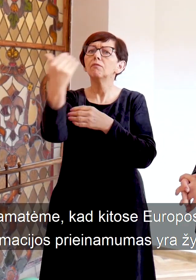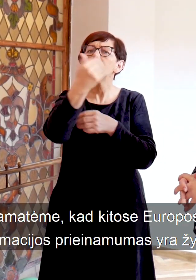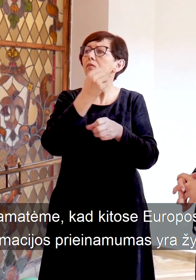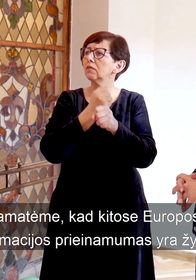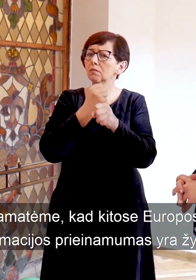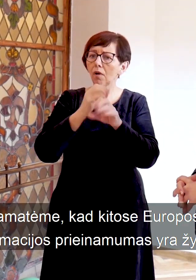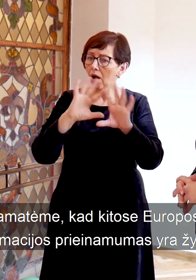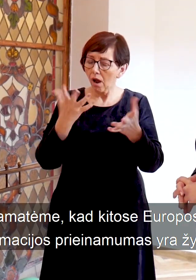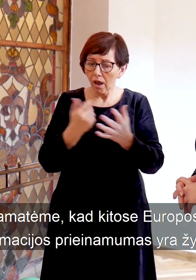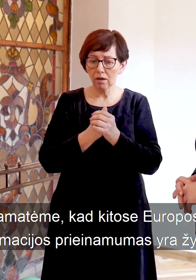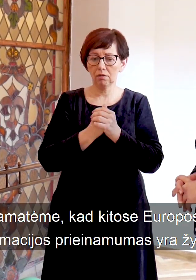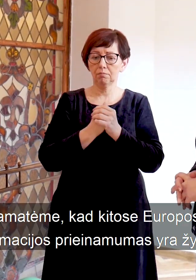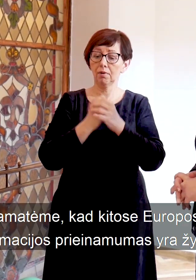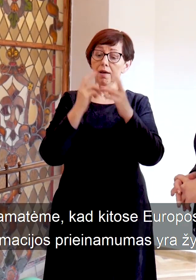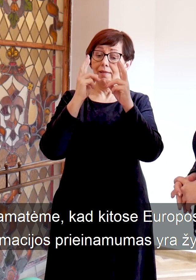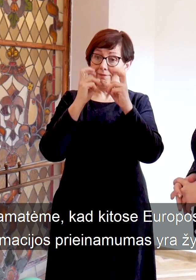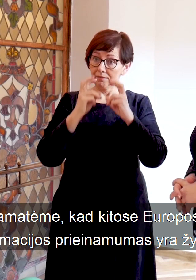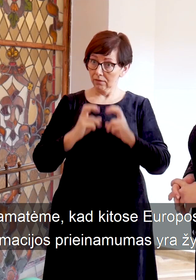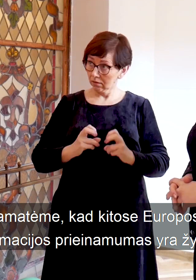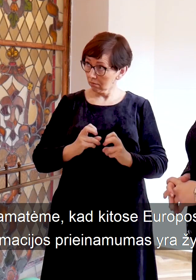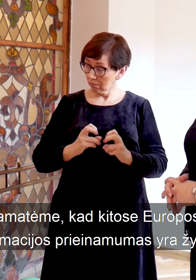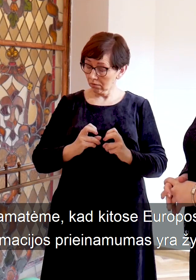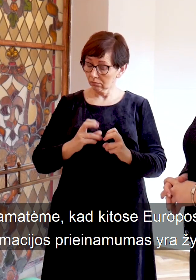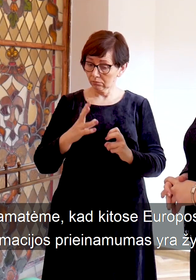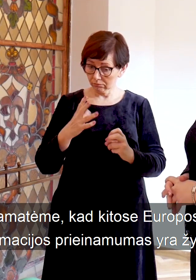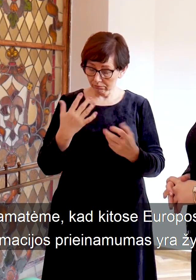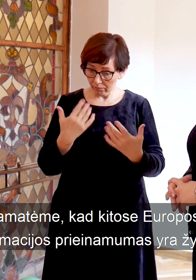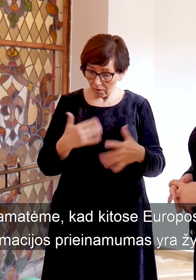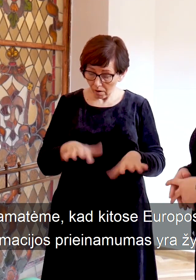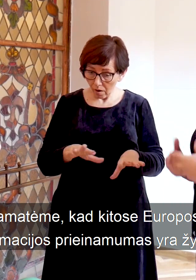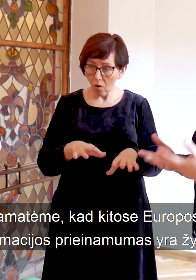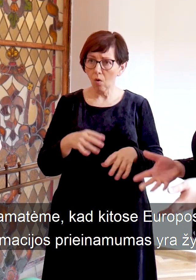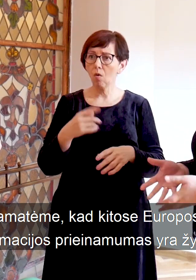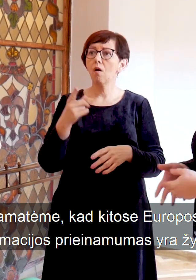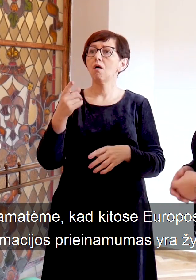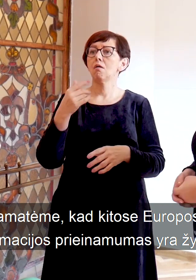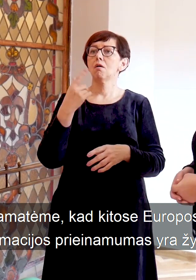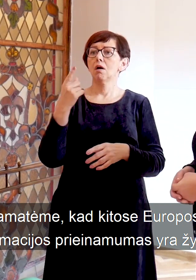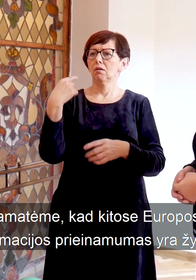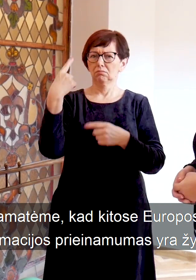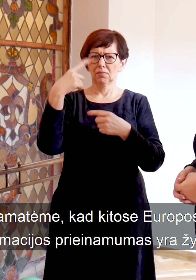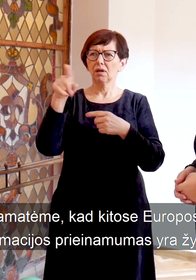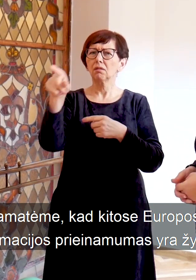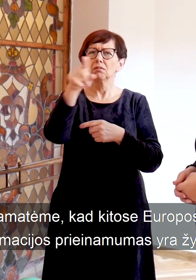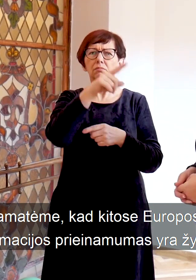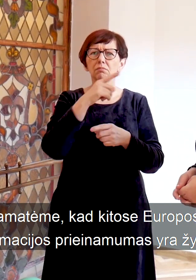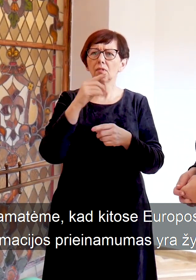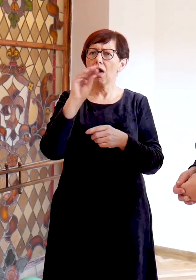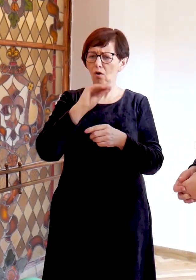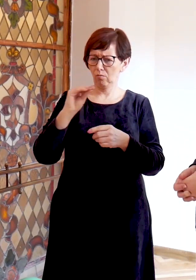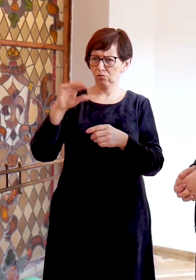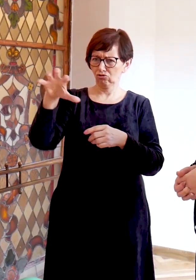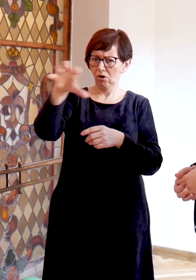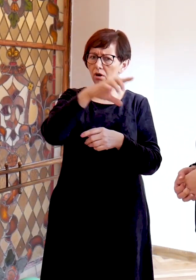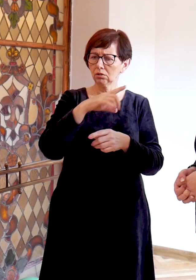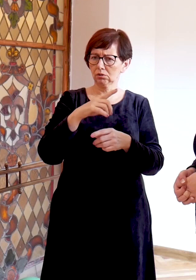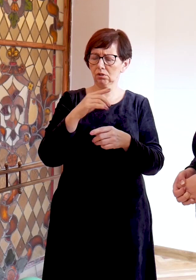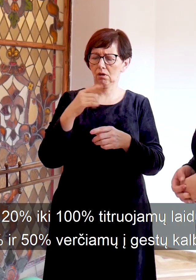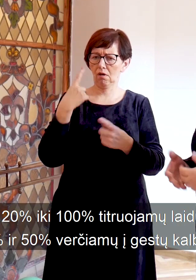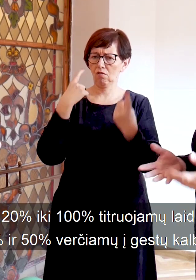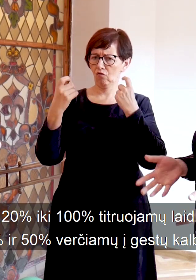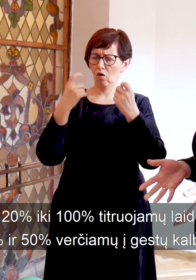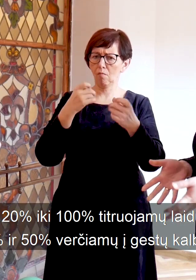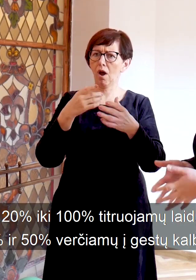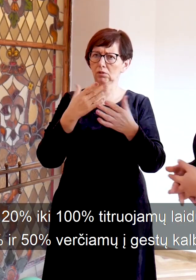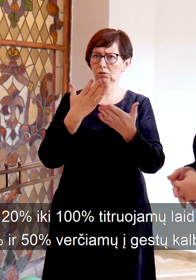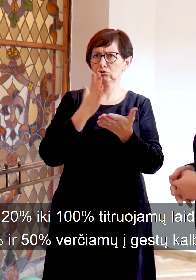atlikome tyrimą ir pamatėme, kad kitose Europos Sąjungos šalyse iš tiesų tas informacijos prieinamumas žymiai didesnis. Jisai